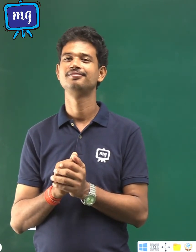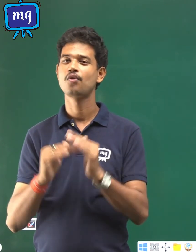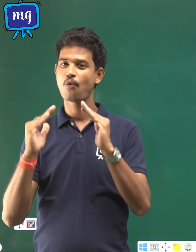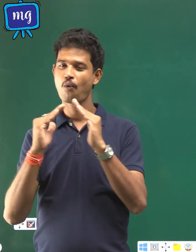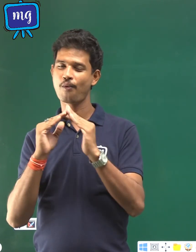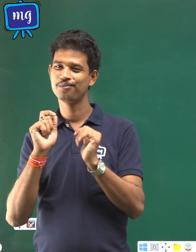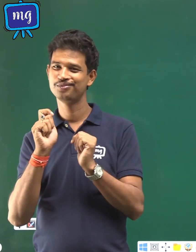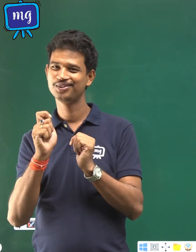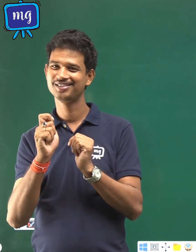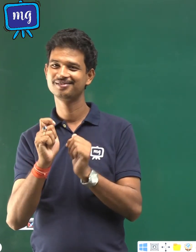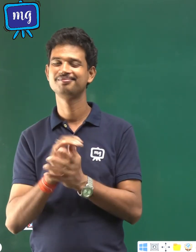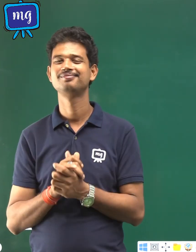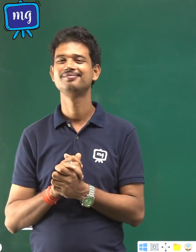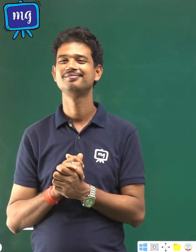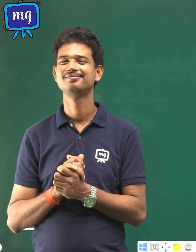होमवर्क।